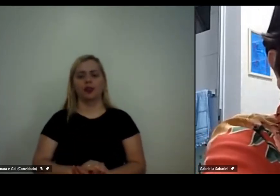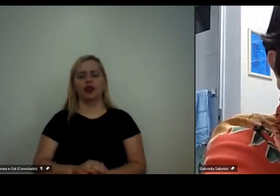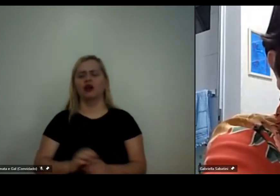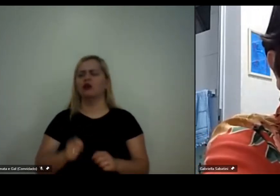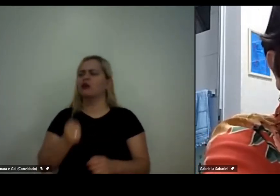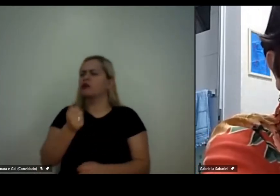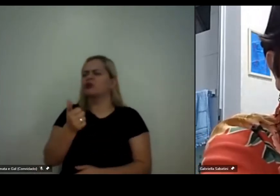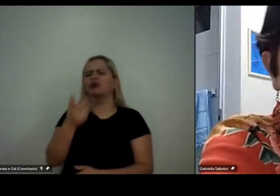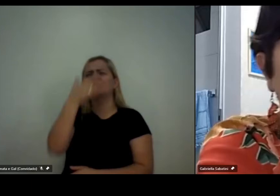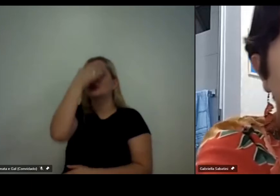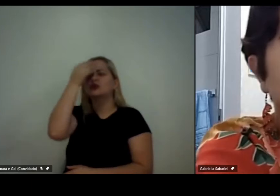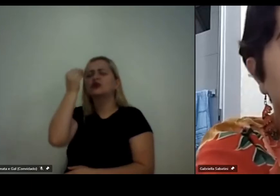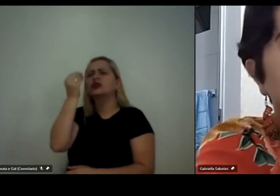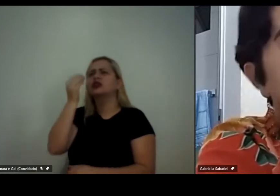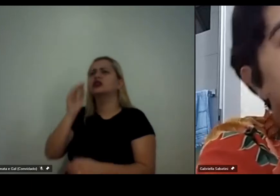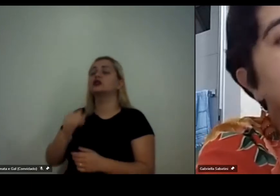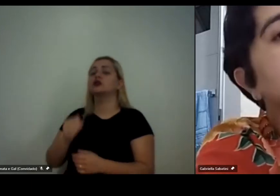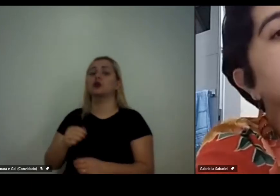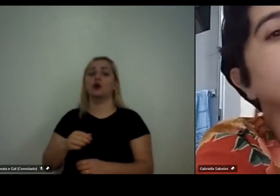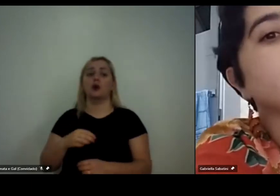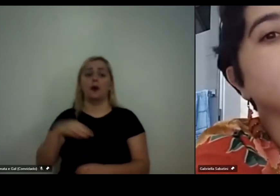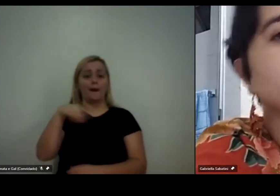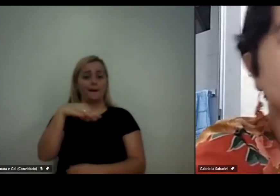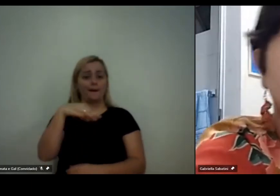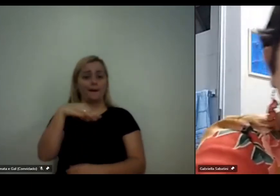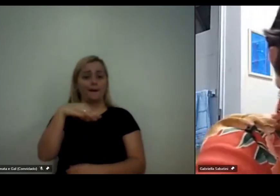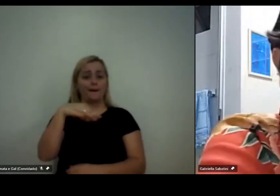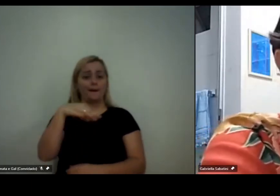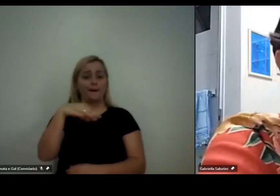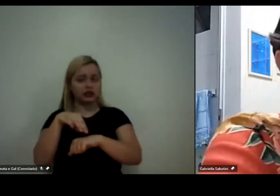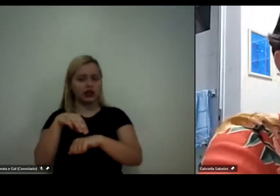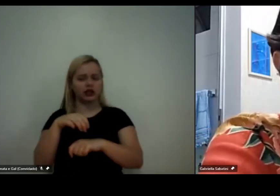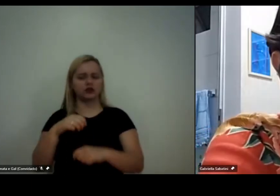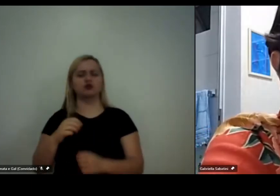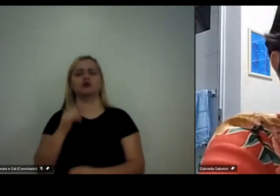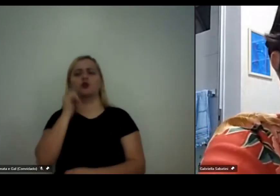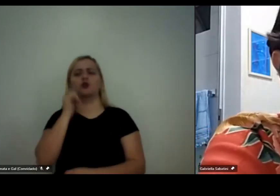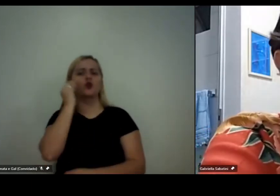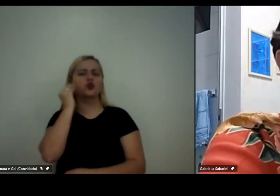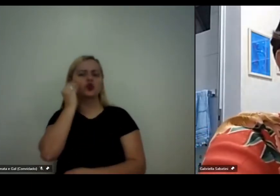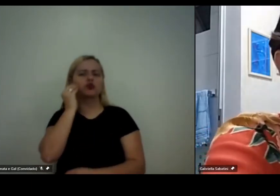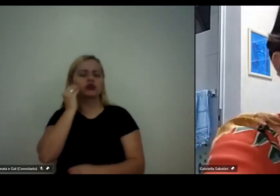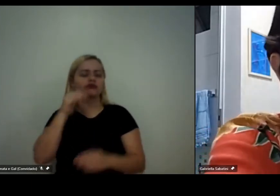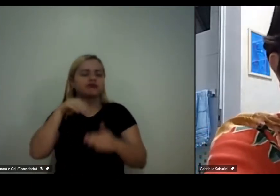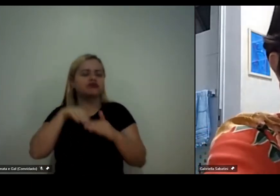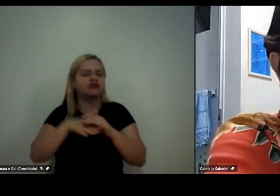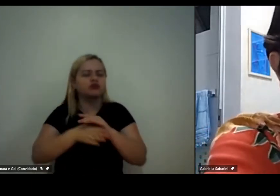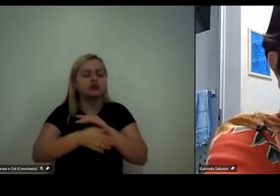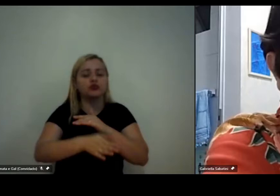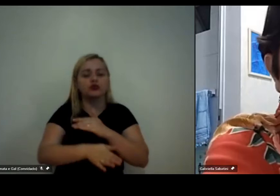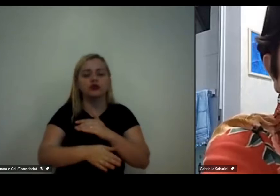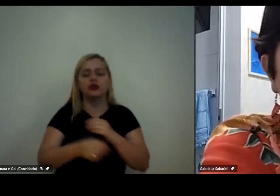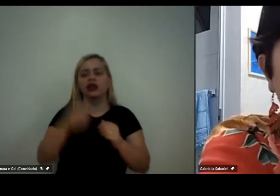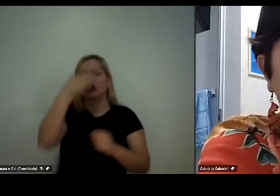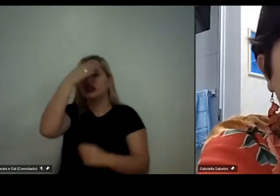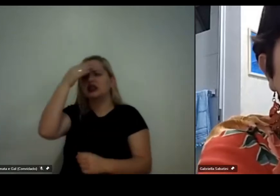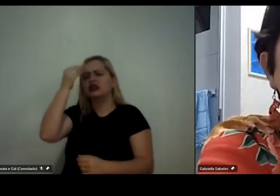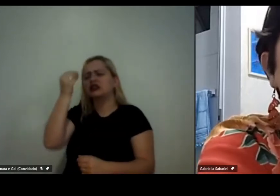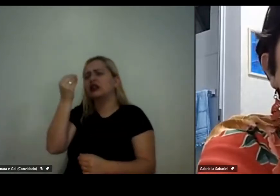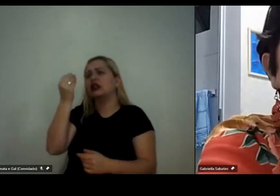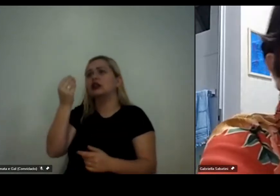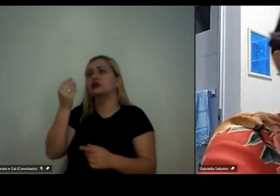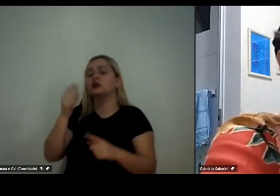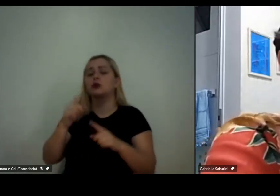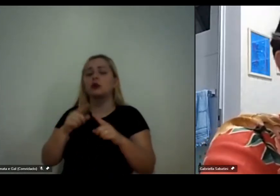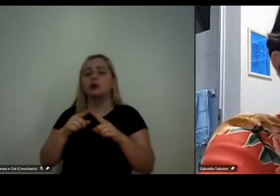às vezes. O mestrado foi uma experiência intensa nesse sentido. Me esqueço sem querer, sabe? É quase